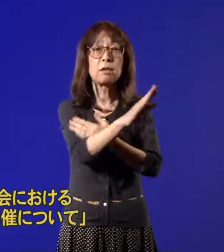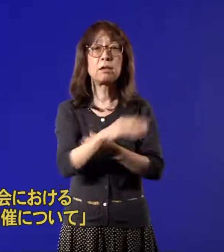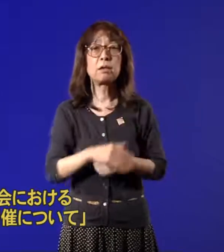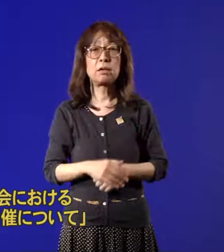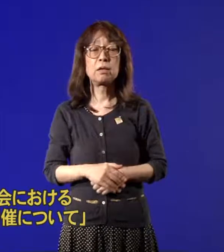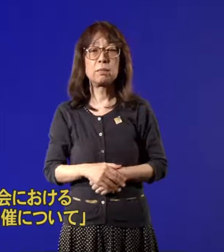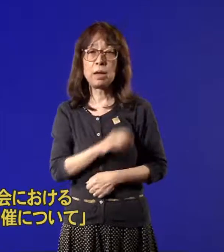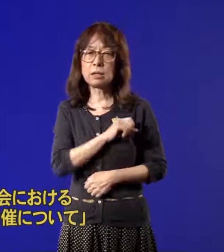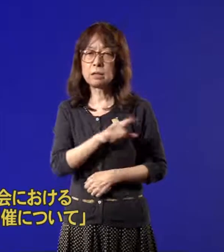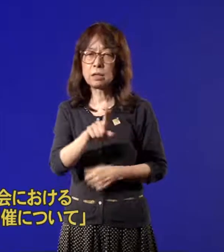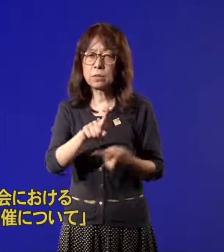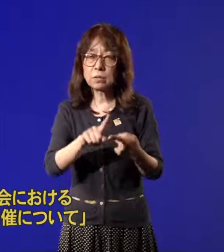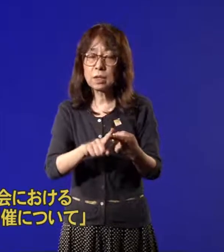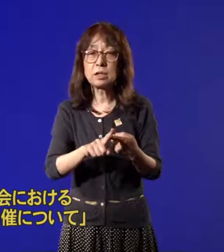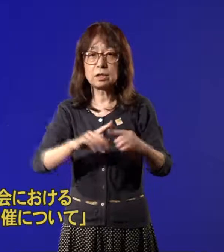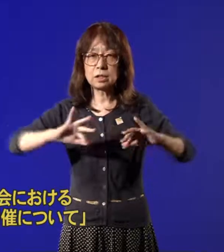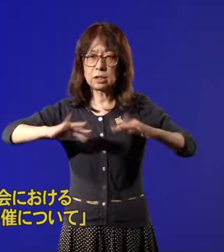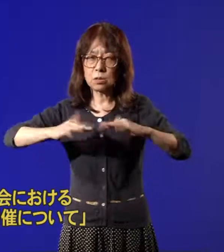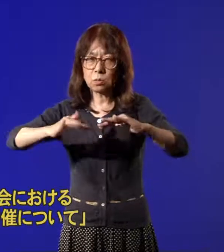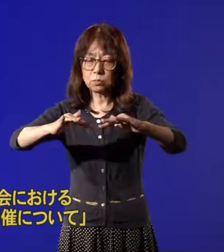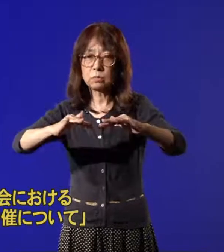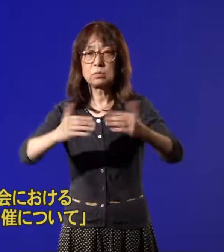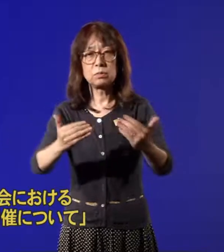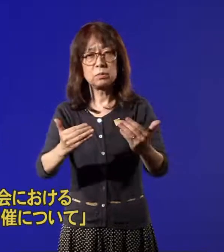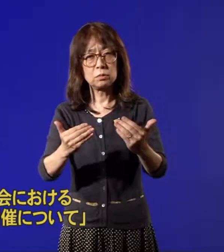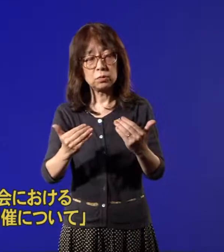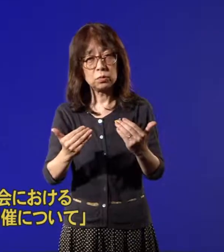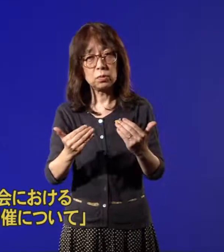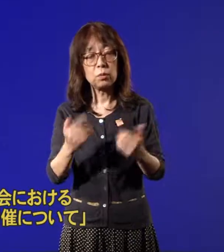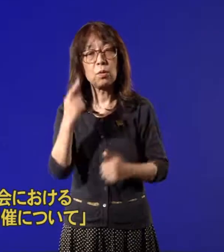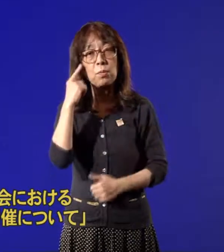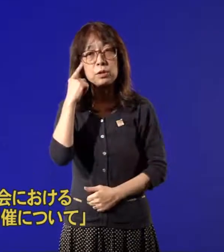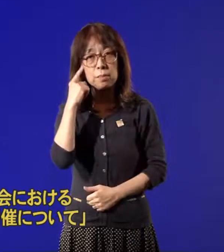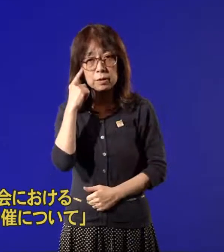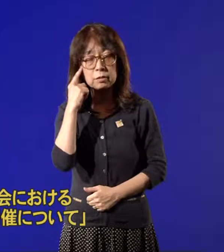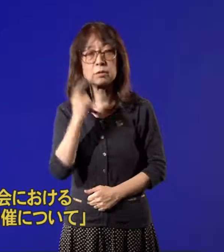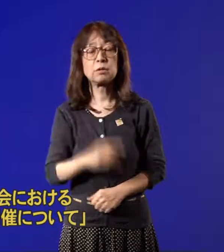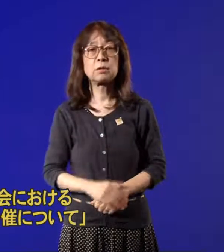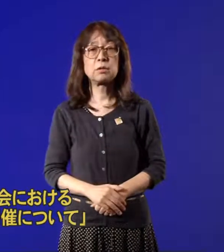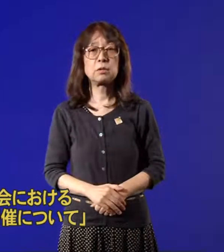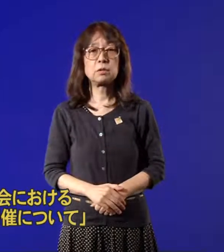こう積極的に議論を進めていくことになるのではないかというふうに思います。